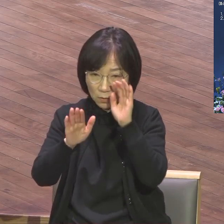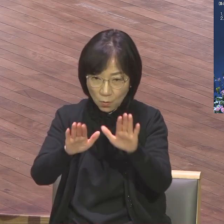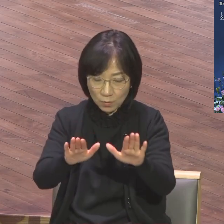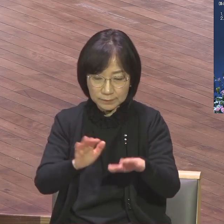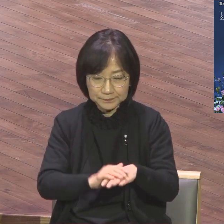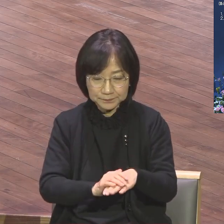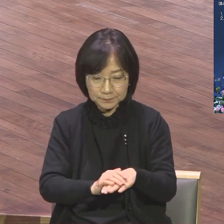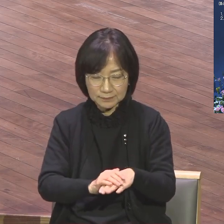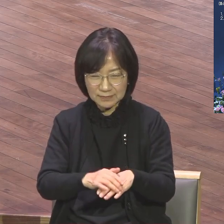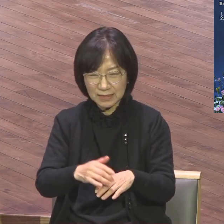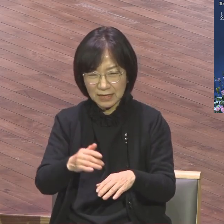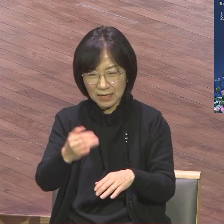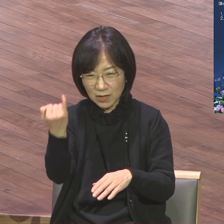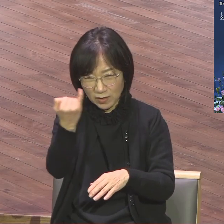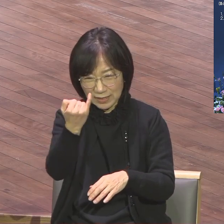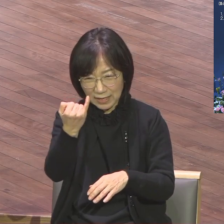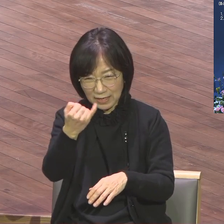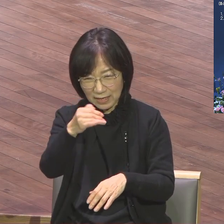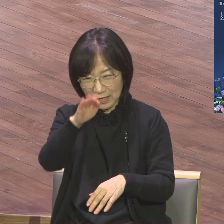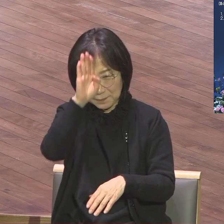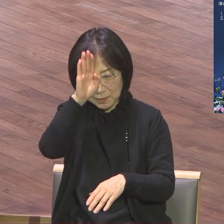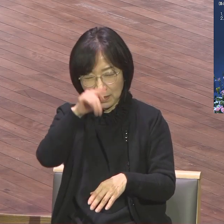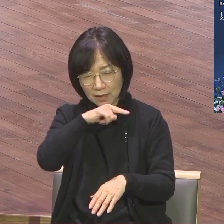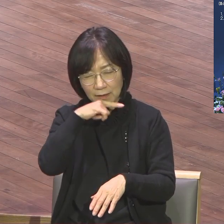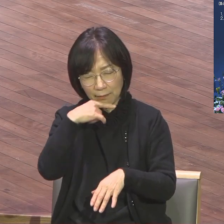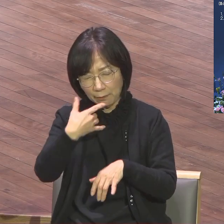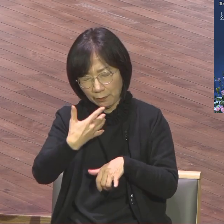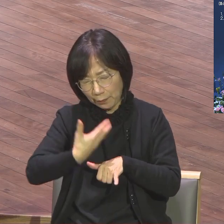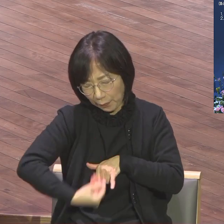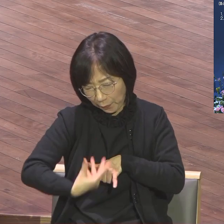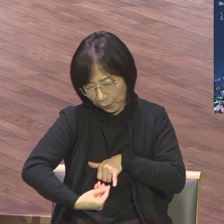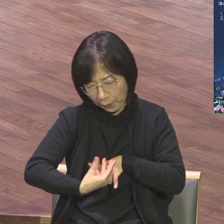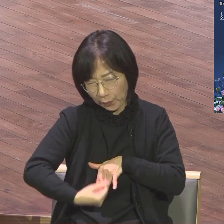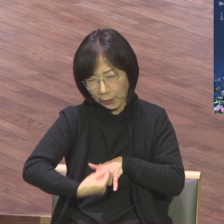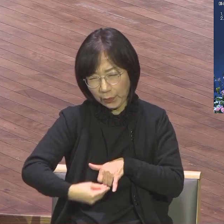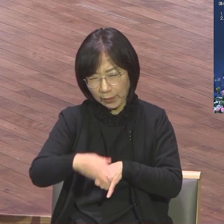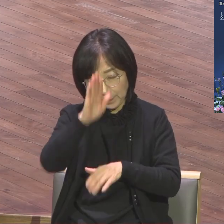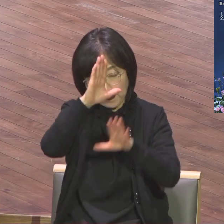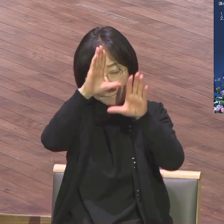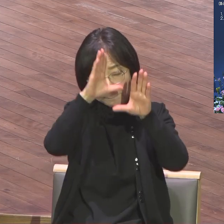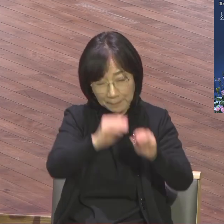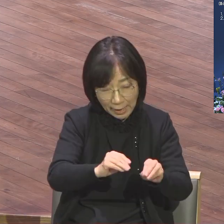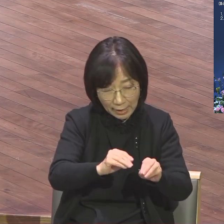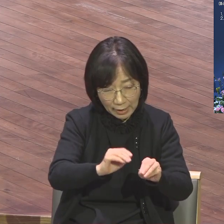이 고통받던 한 여자를 치유하는 사건에 대해서 시간이 지체됐어요.